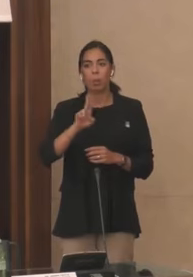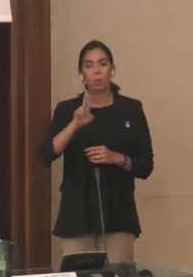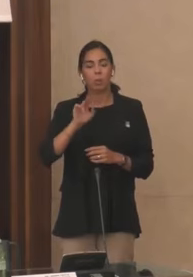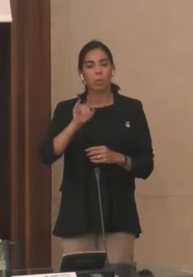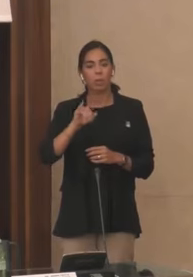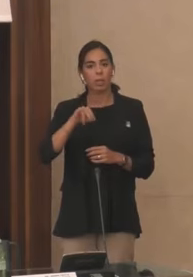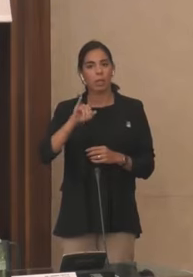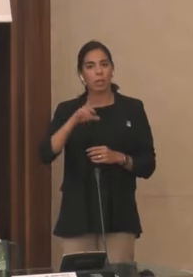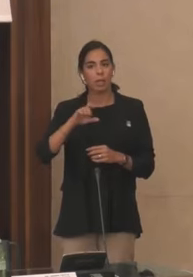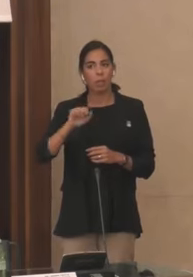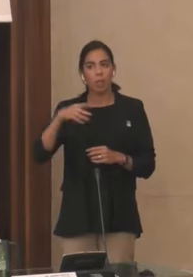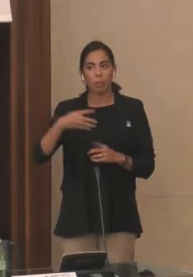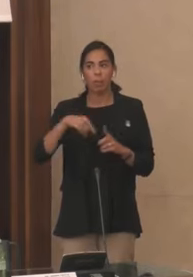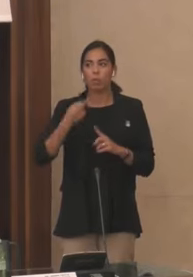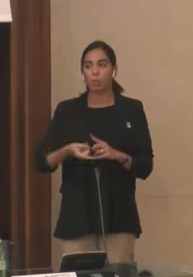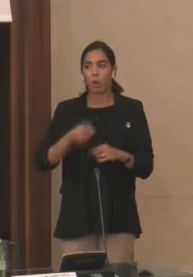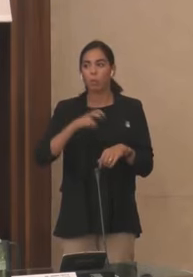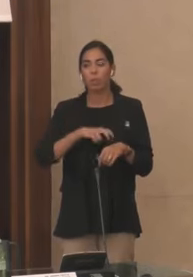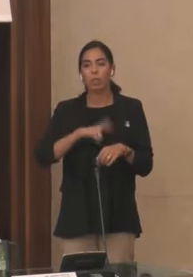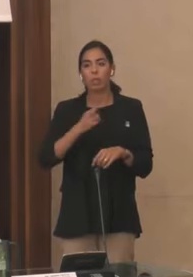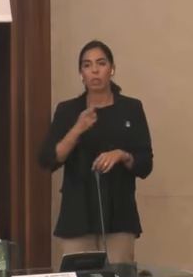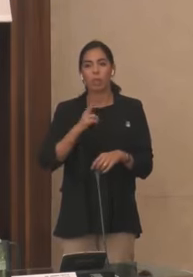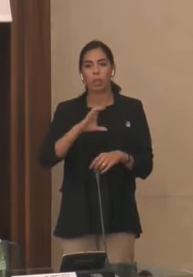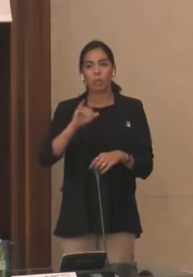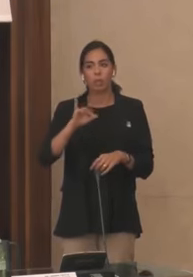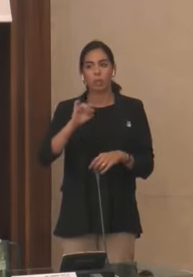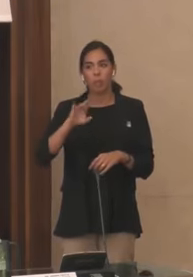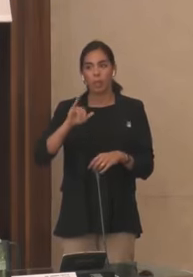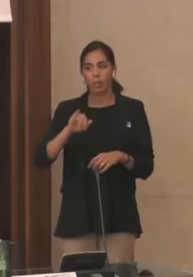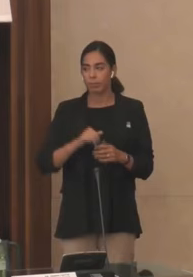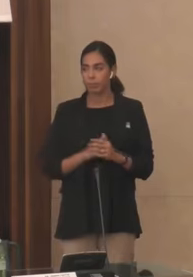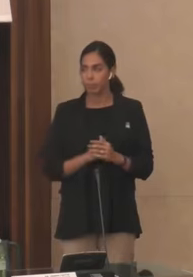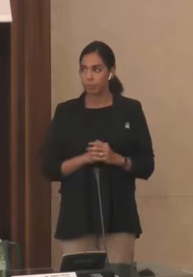successivamente poi alla dottoressa Rosanna Chifari.